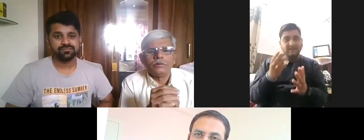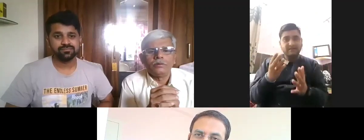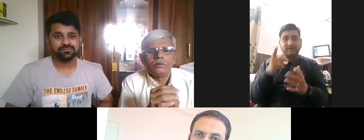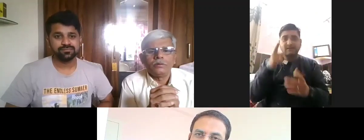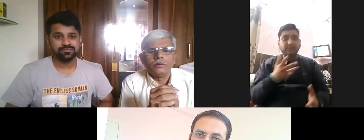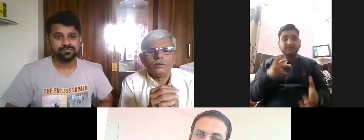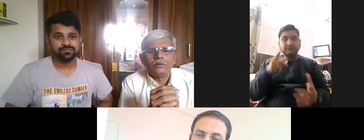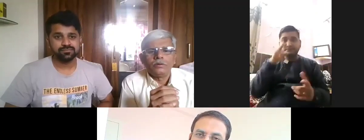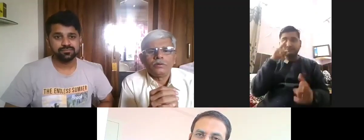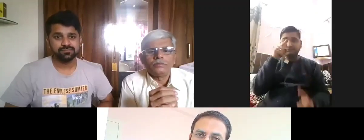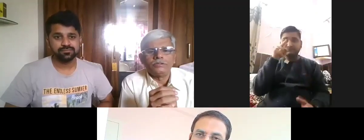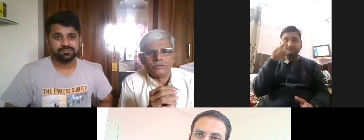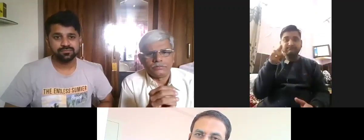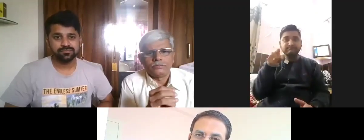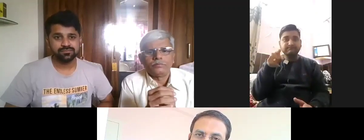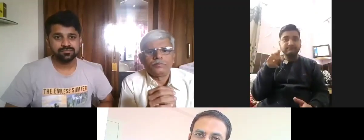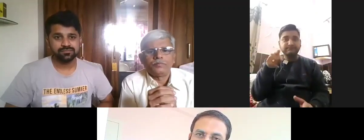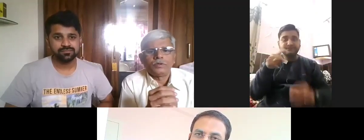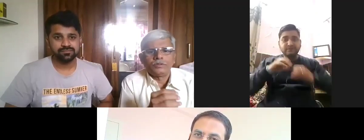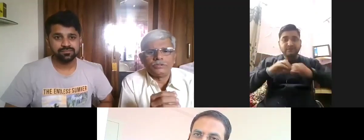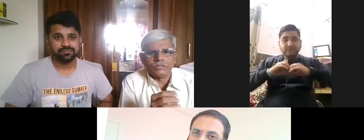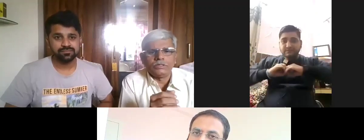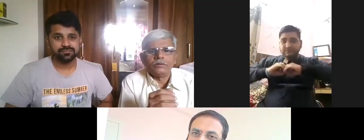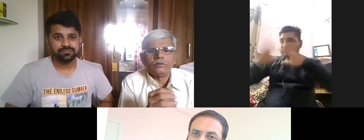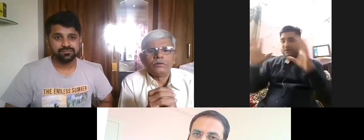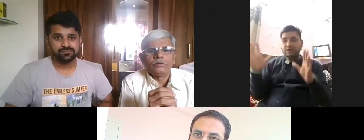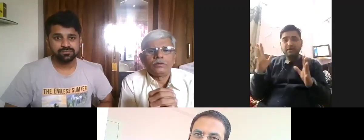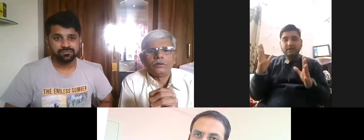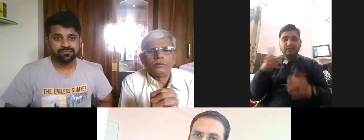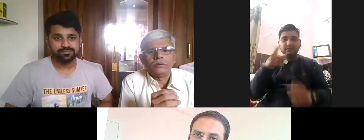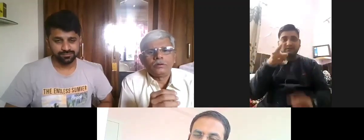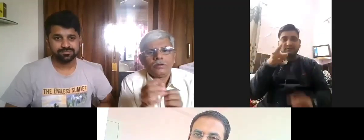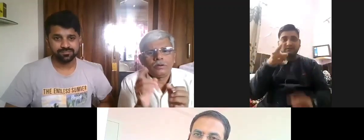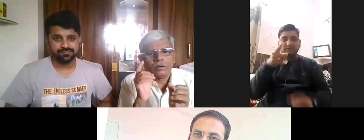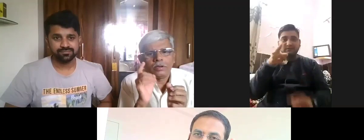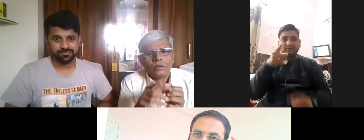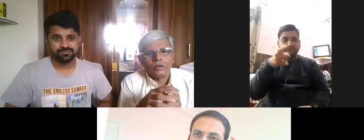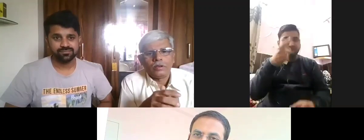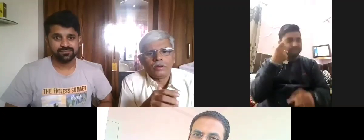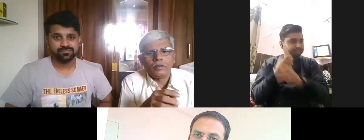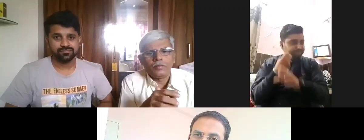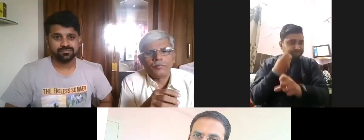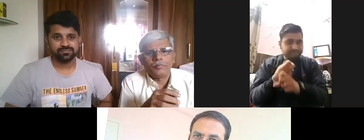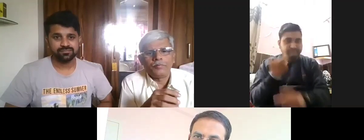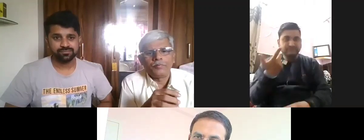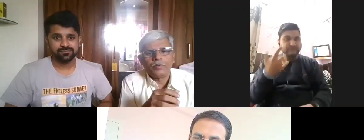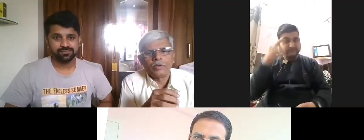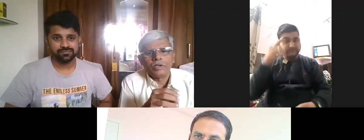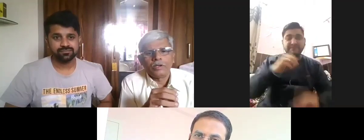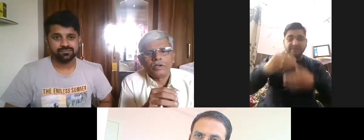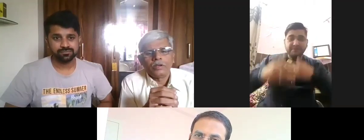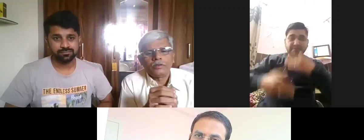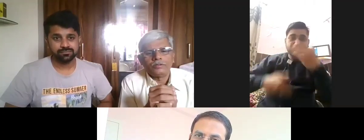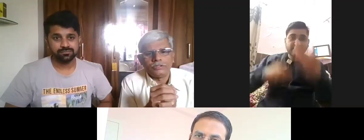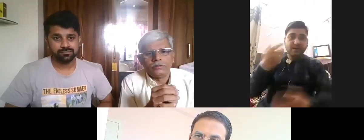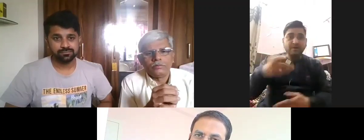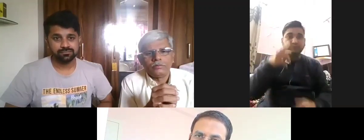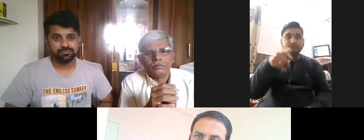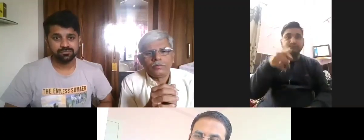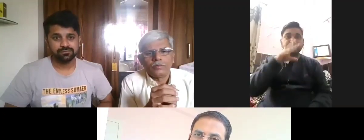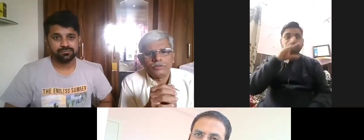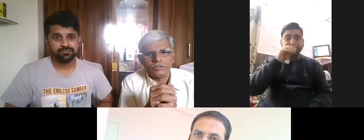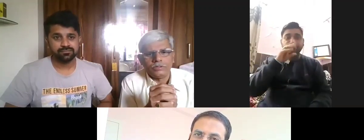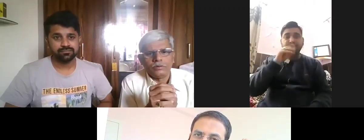आपका जद्दोजहद, आपका जुनून वो बात करेगा, आपका सशक्त